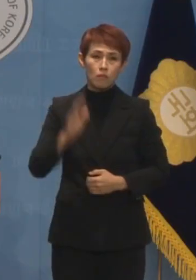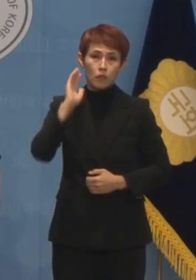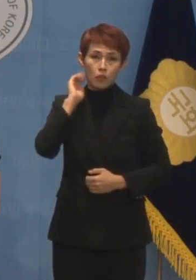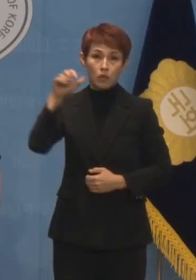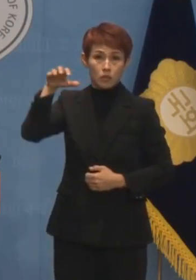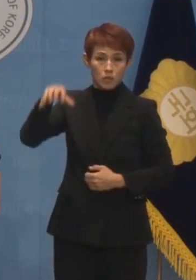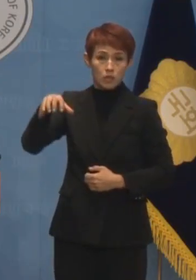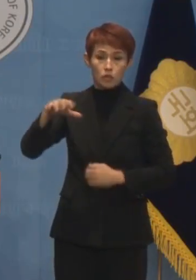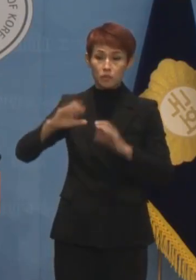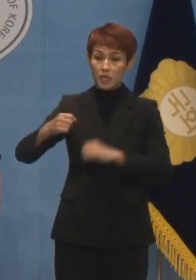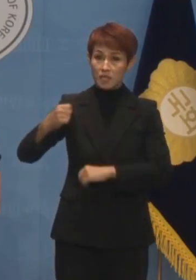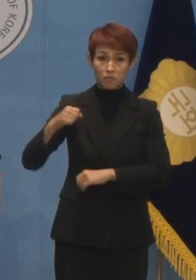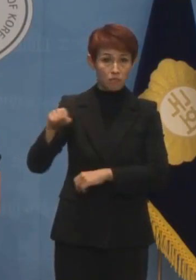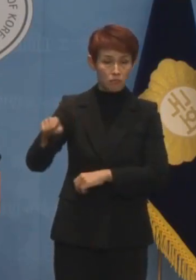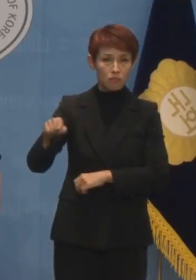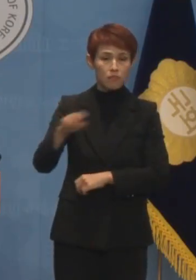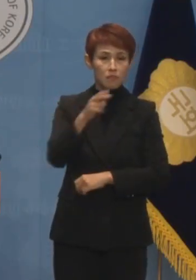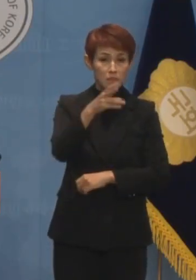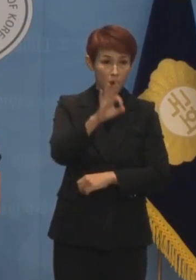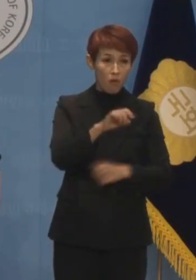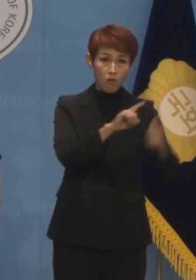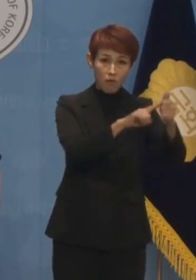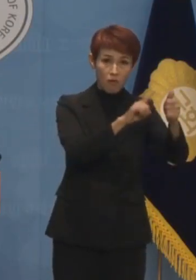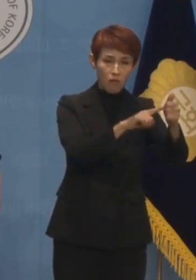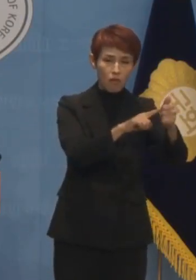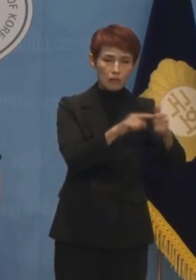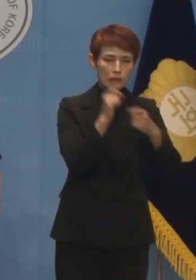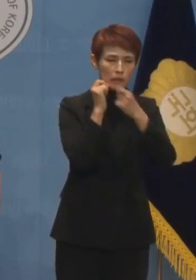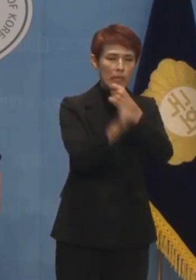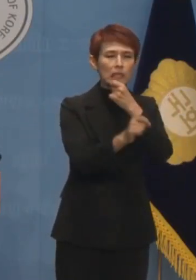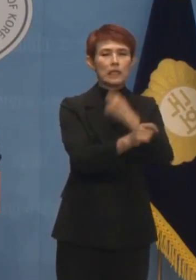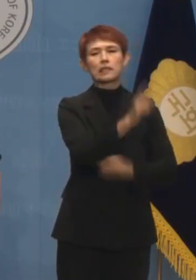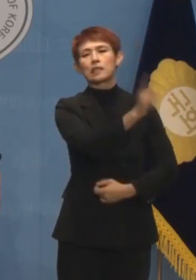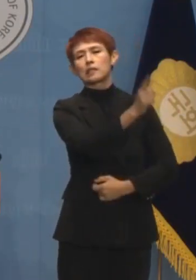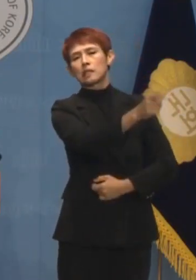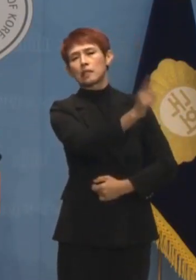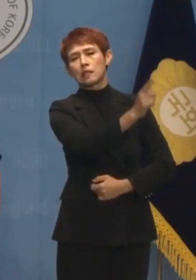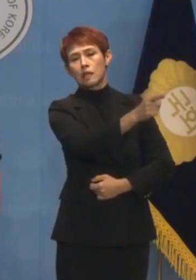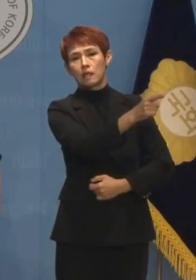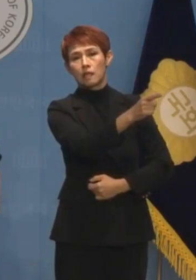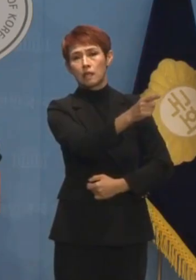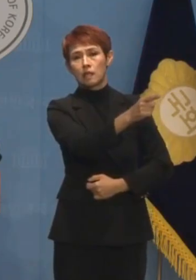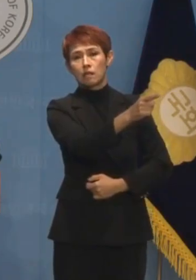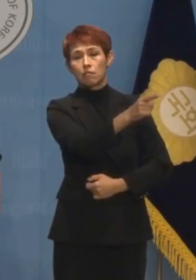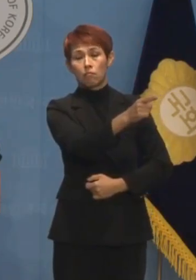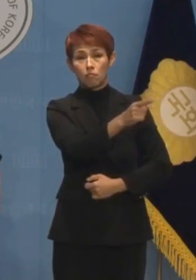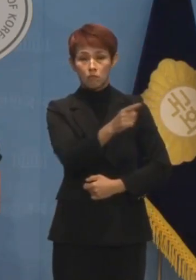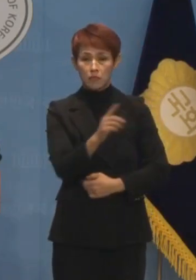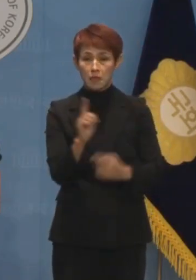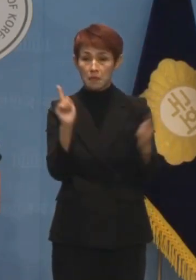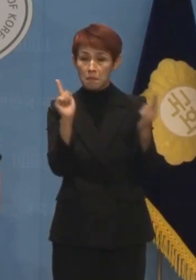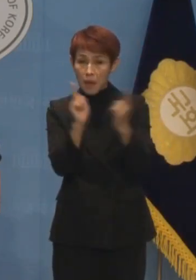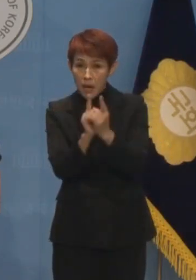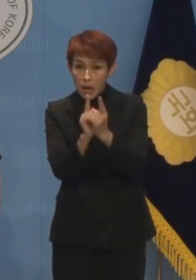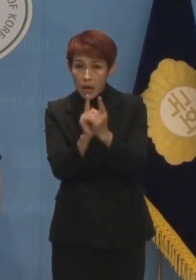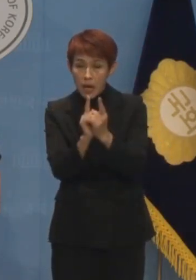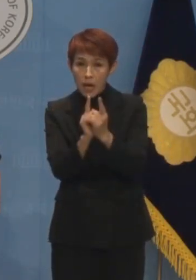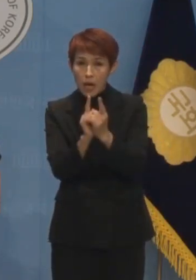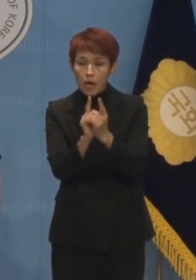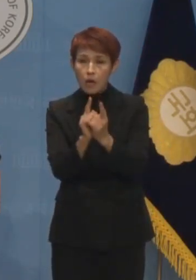대통령실과 국민의힘은 명태균 씨가 일개 협잡군이라면서 정작 만난 횟수조차 속이고